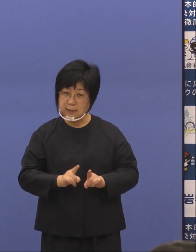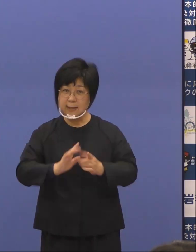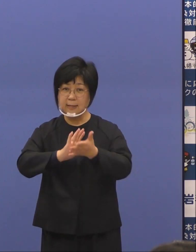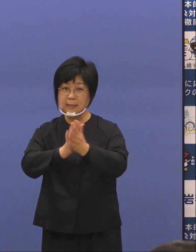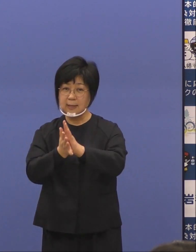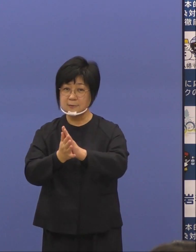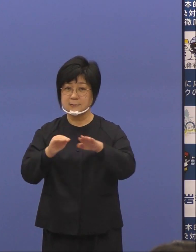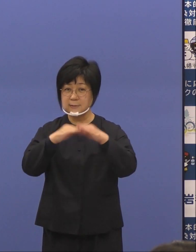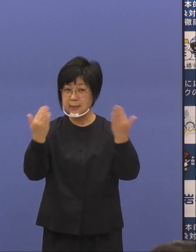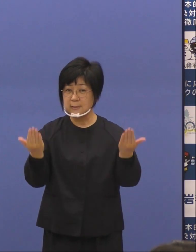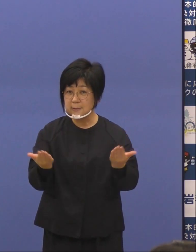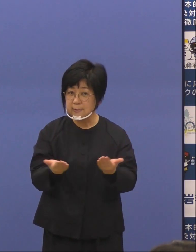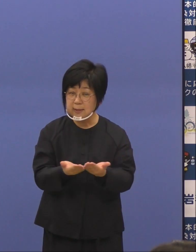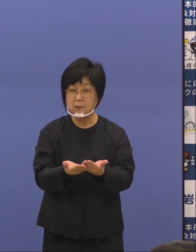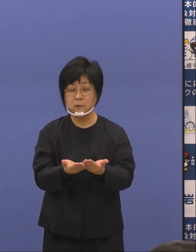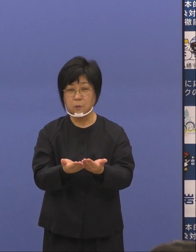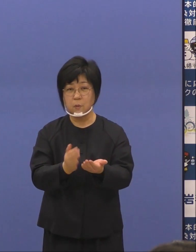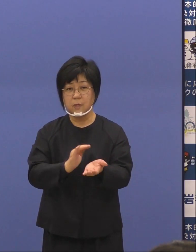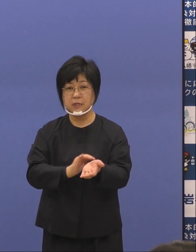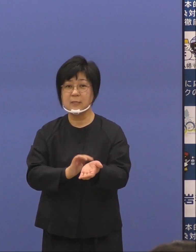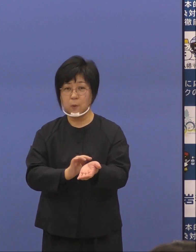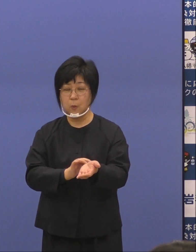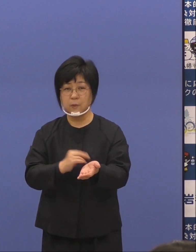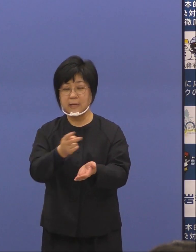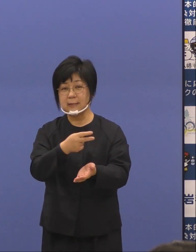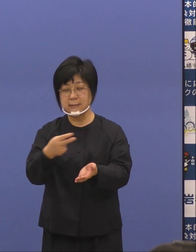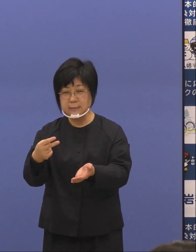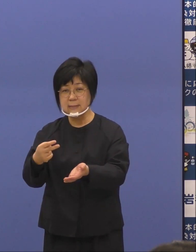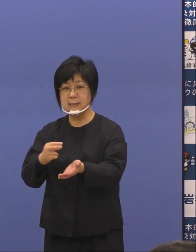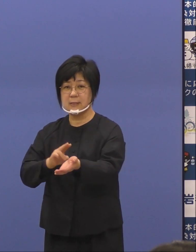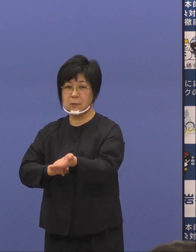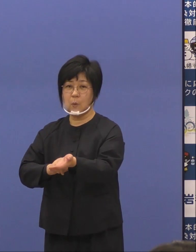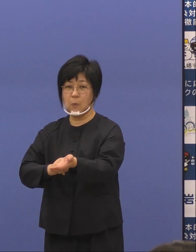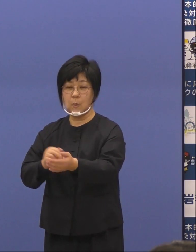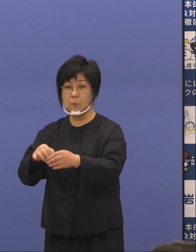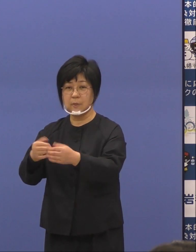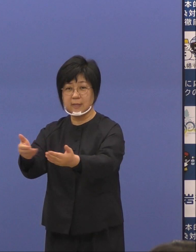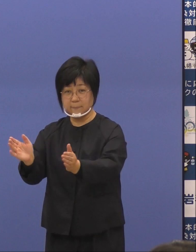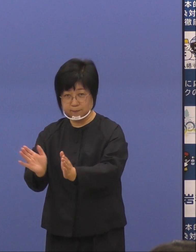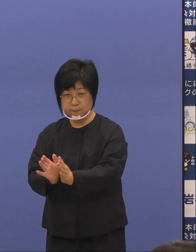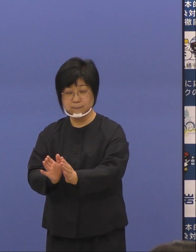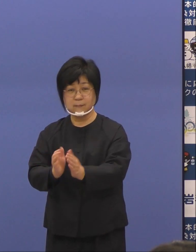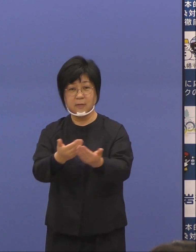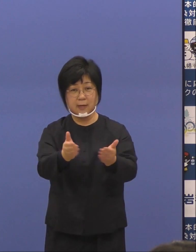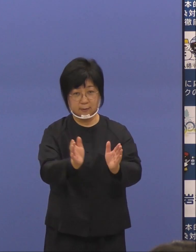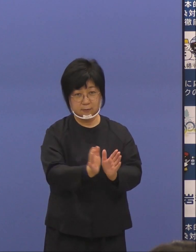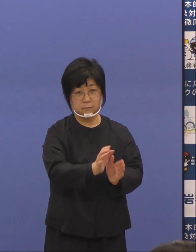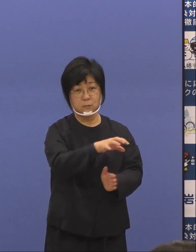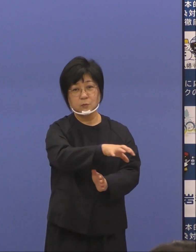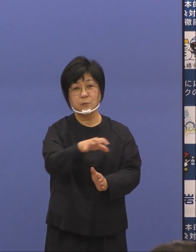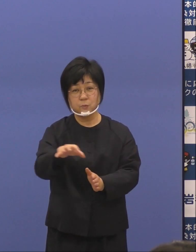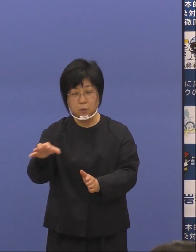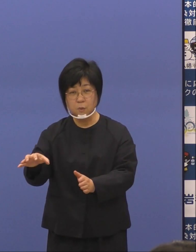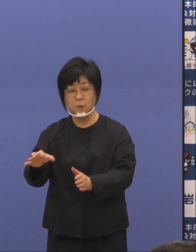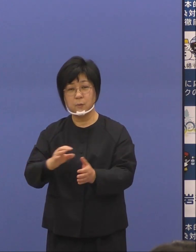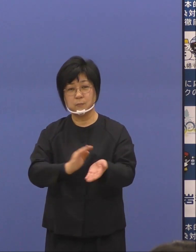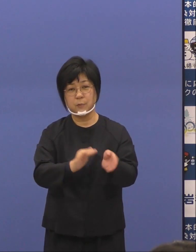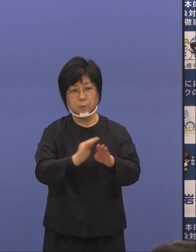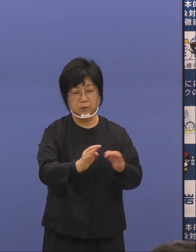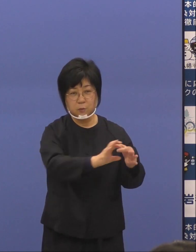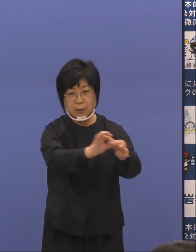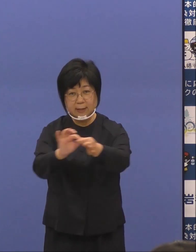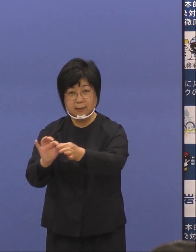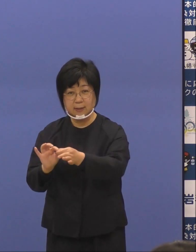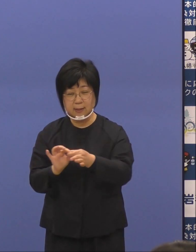体、医療圏、二次医療圏や各種医療圏ごとの病院の連携などによ